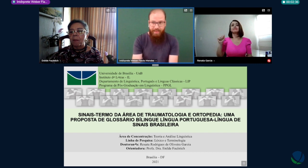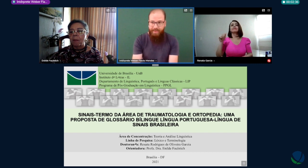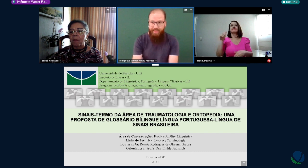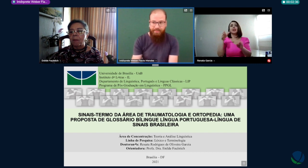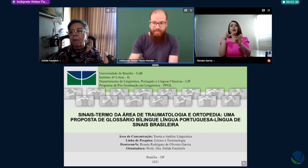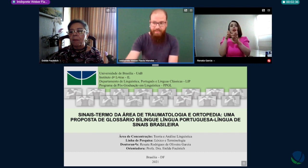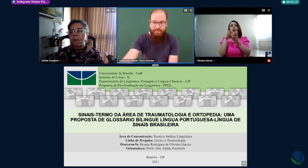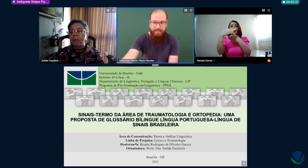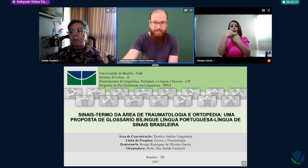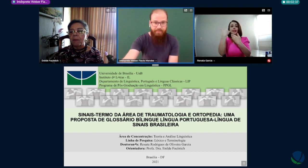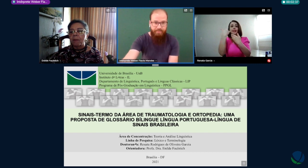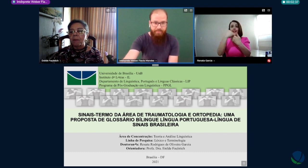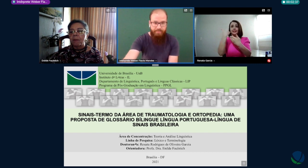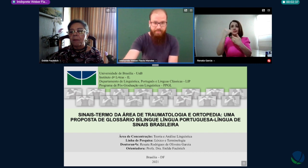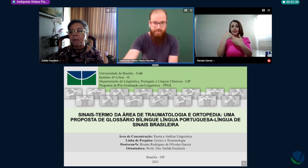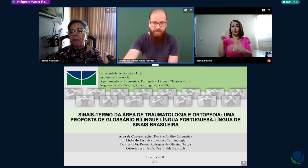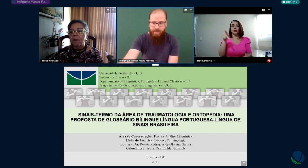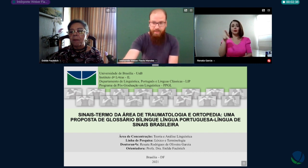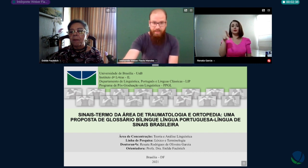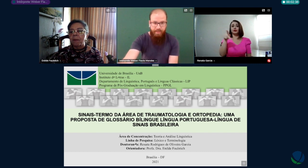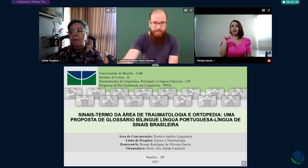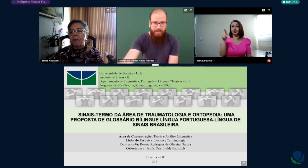meu nome é Renata Garcia.